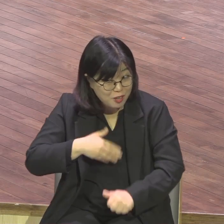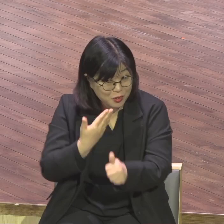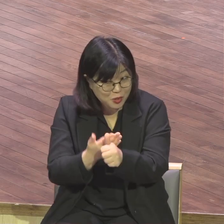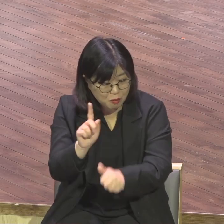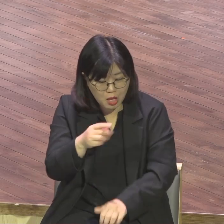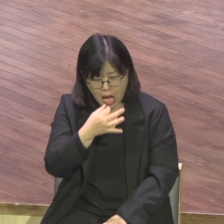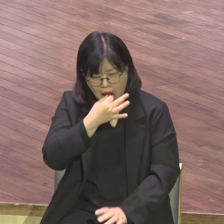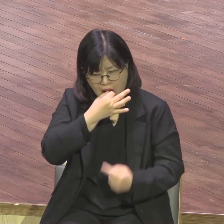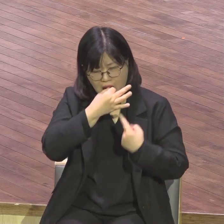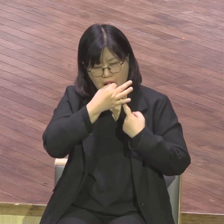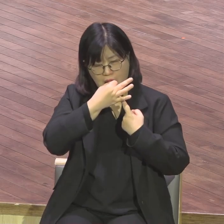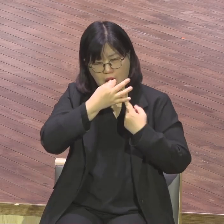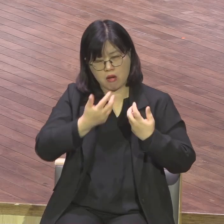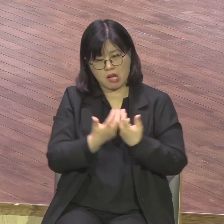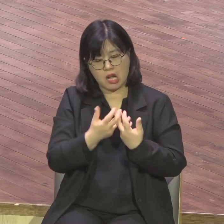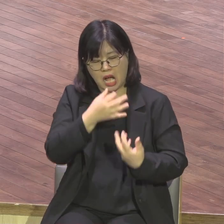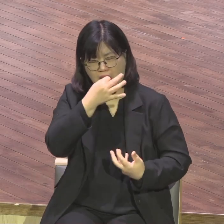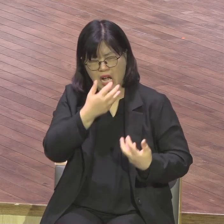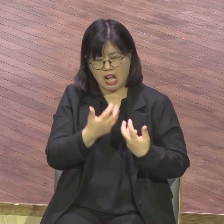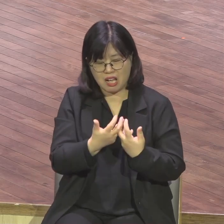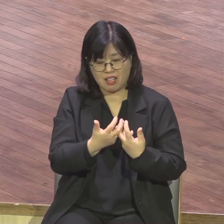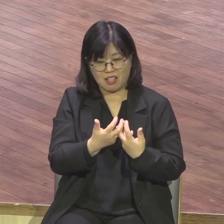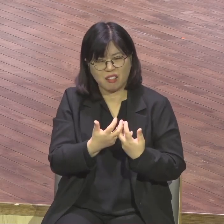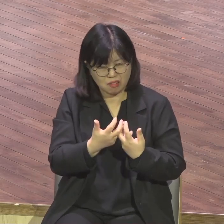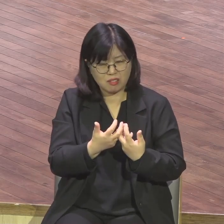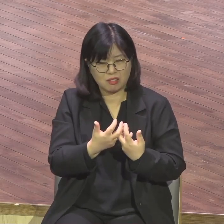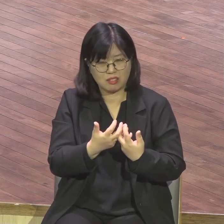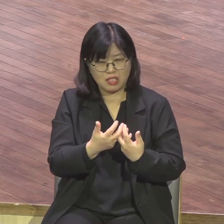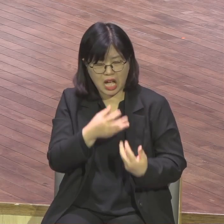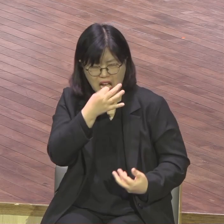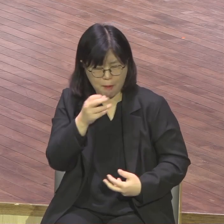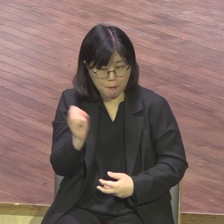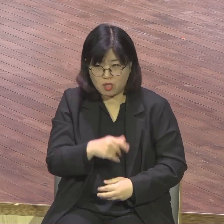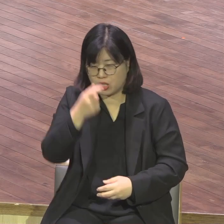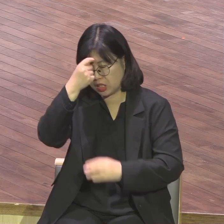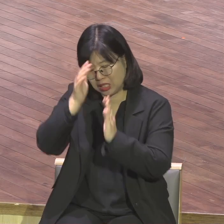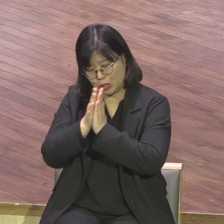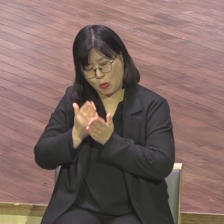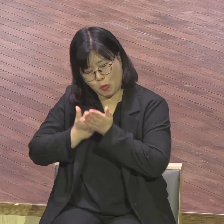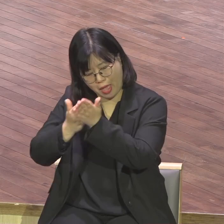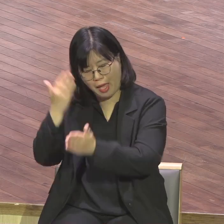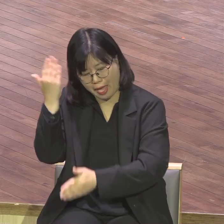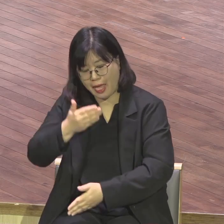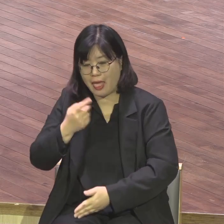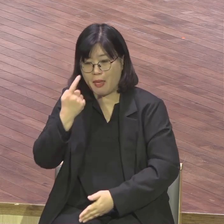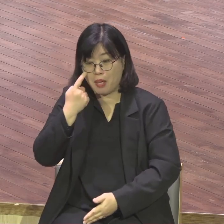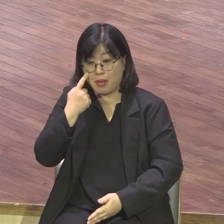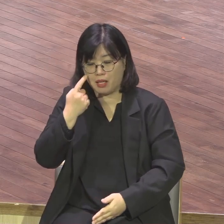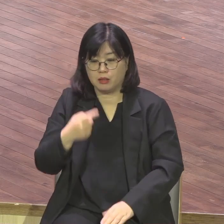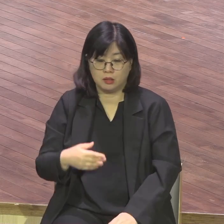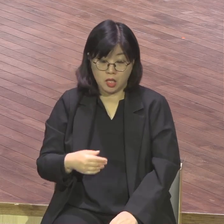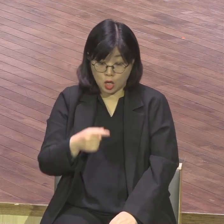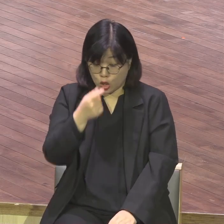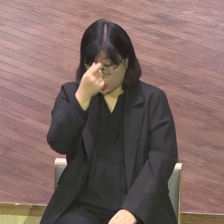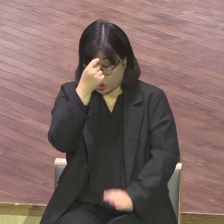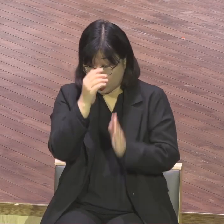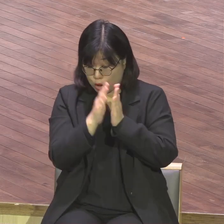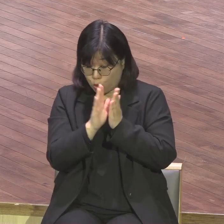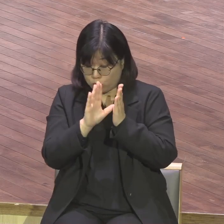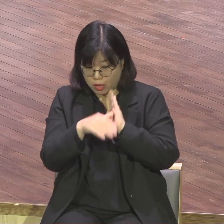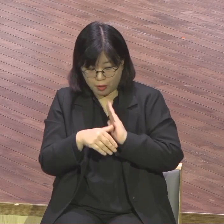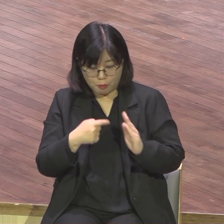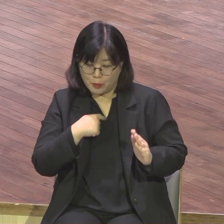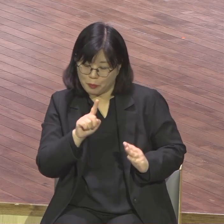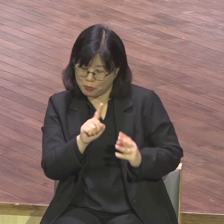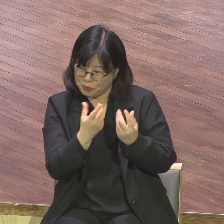기도는요. 영적 대진표를 다 바꿔버려요. 기도하게 되면 영적 대진표. 내가 하는 것이 아니에요.